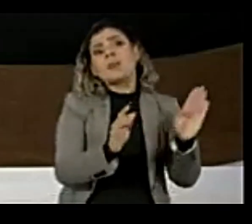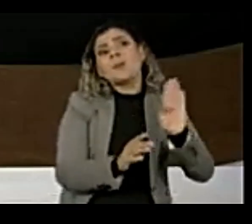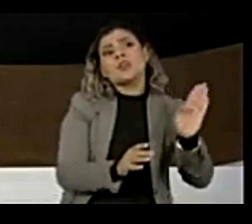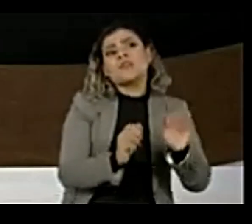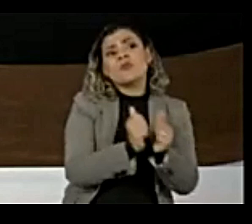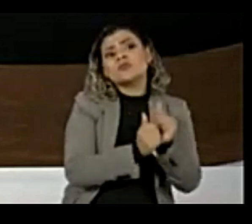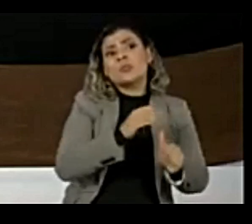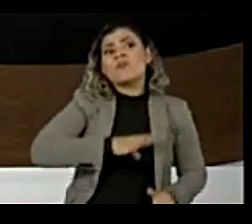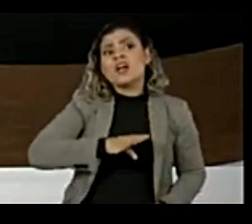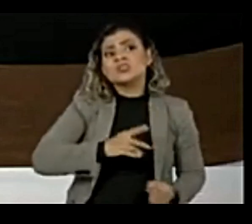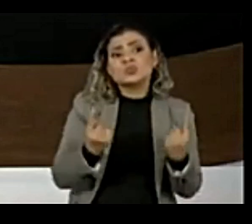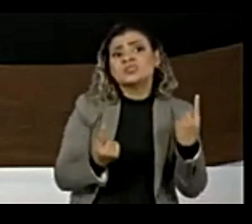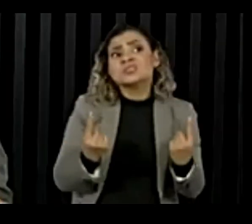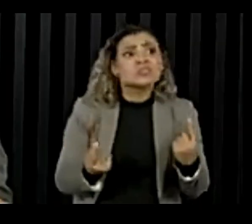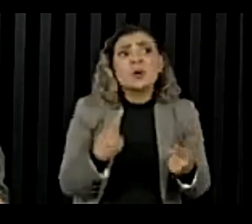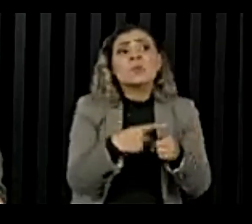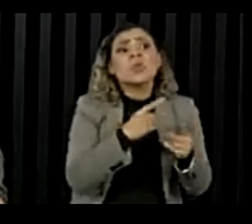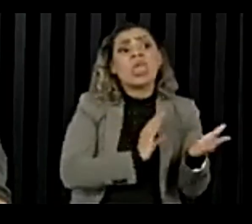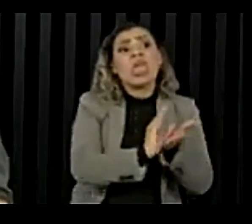mesmo.